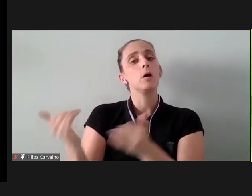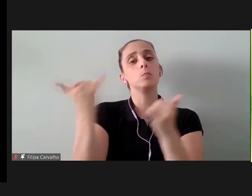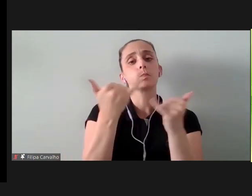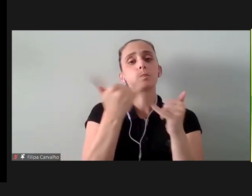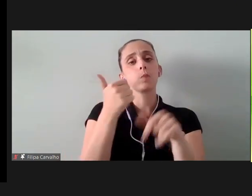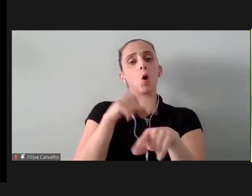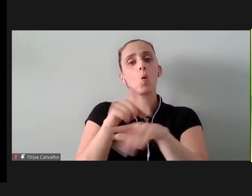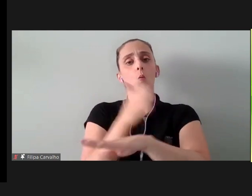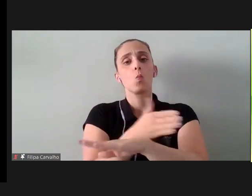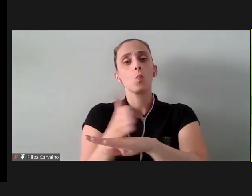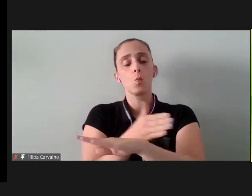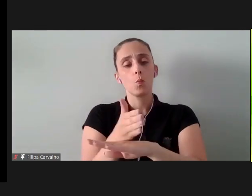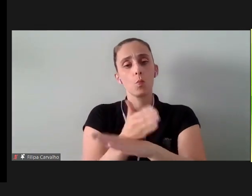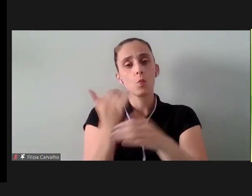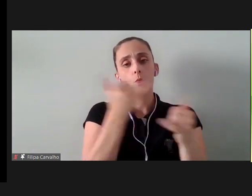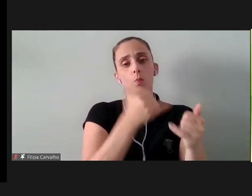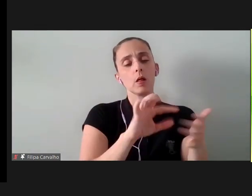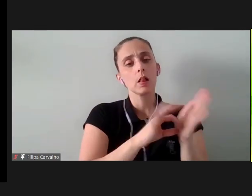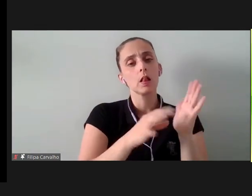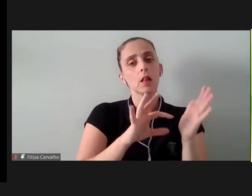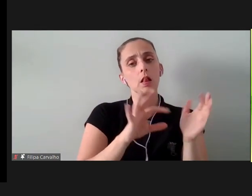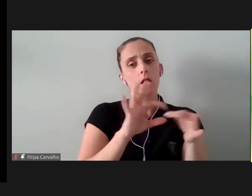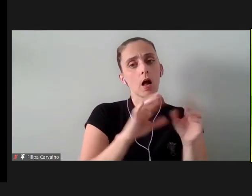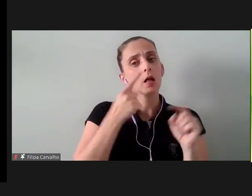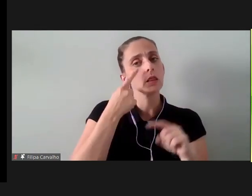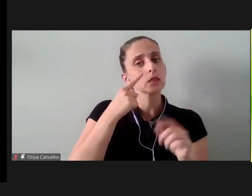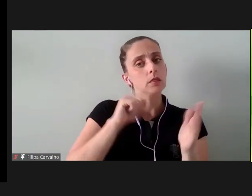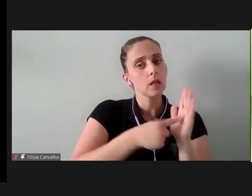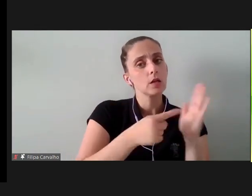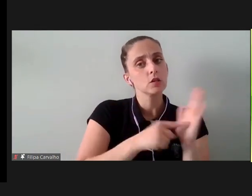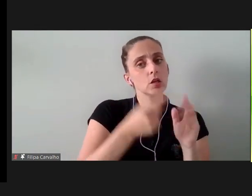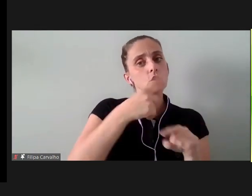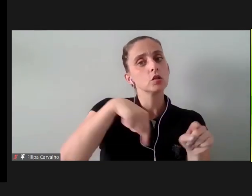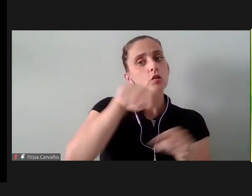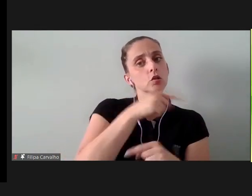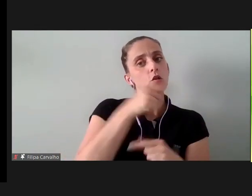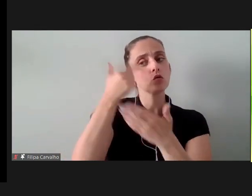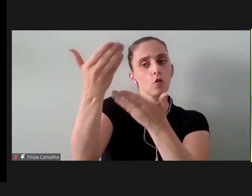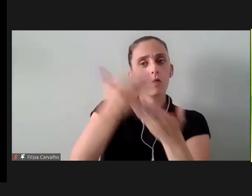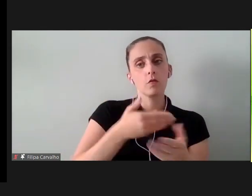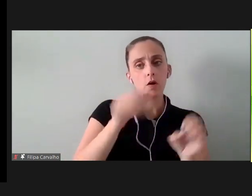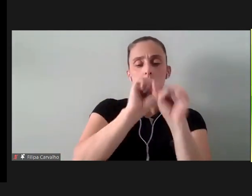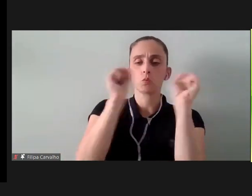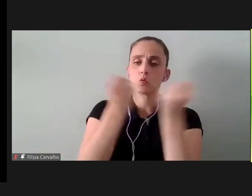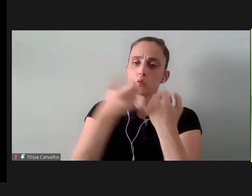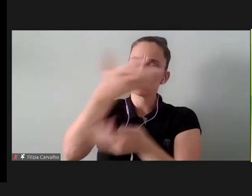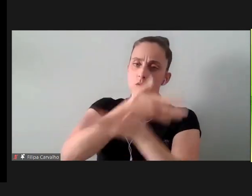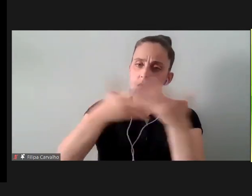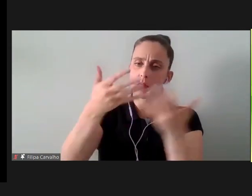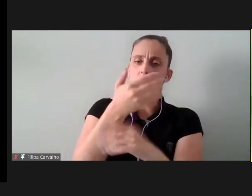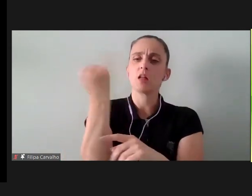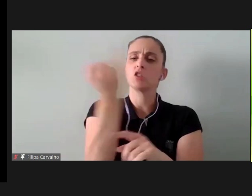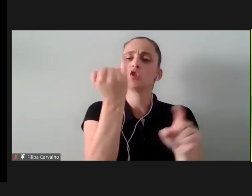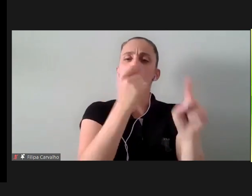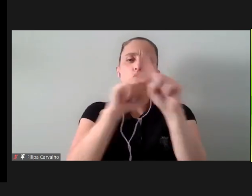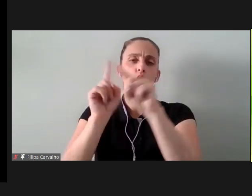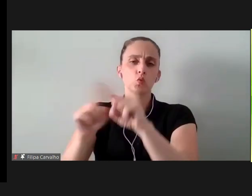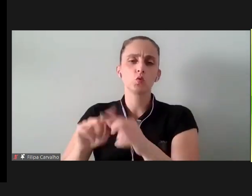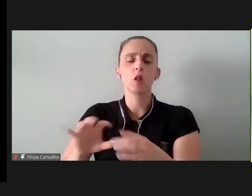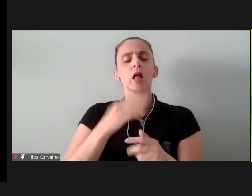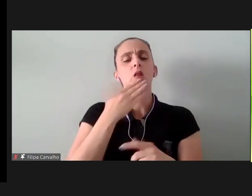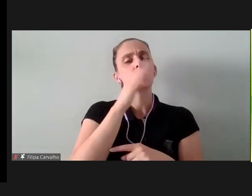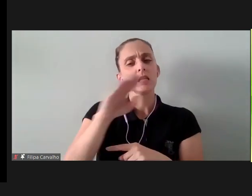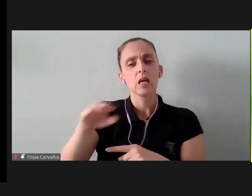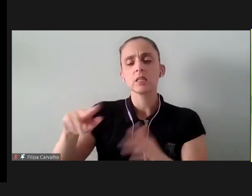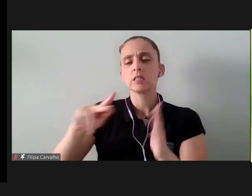de ideação, prototipação e teste, a gente convida a sociedade, outras instituições de ciência, tecnologia,